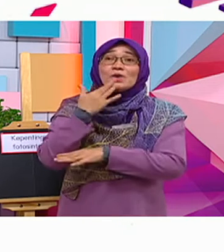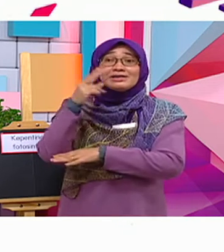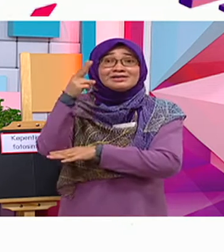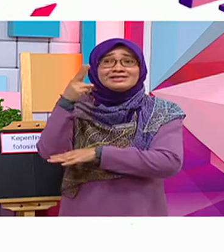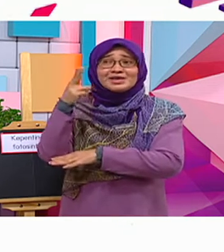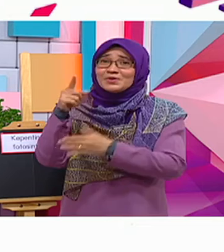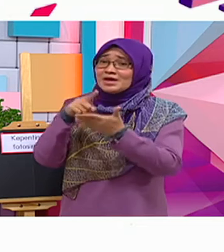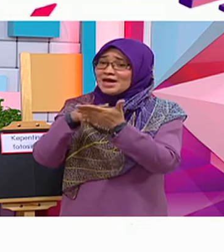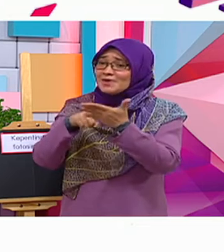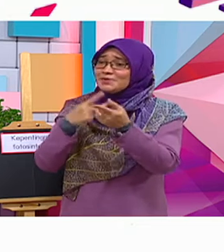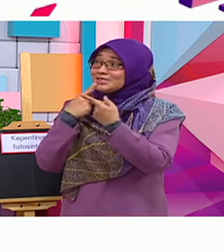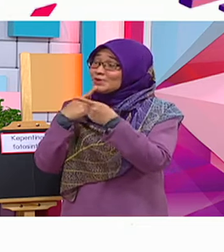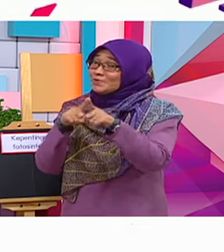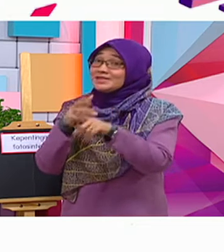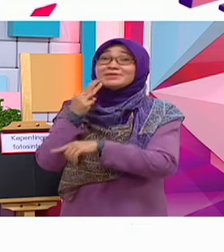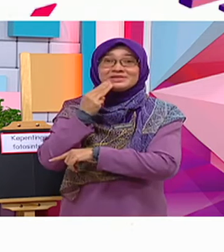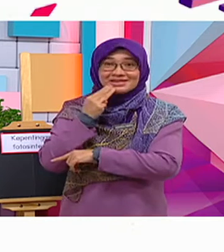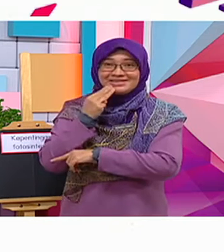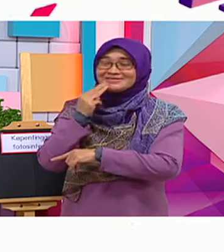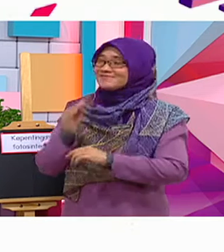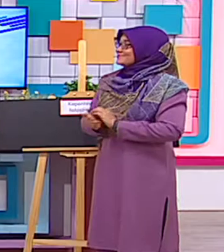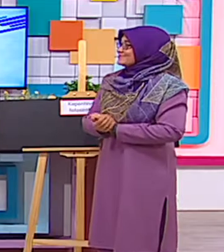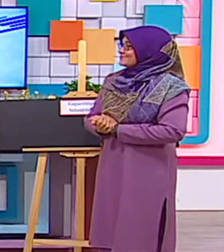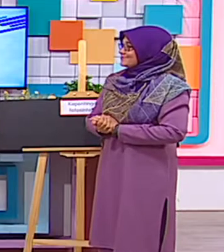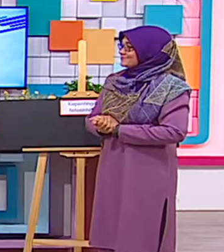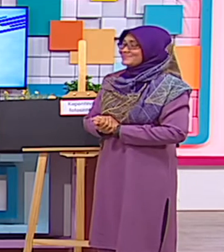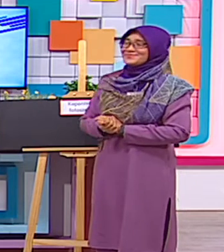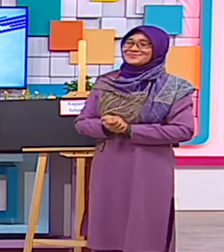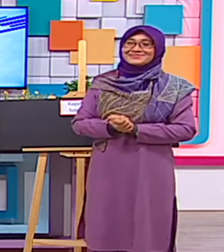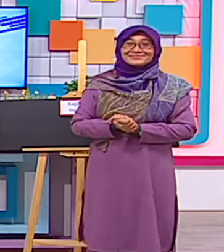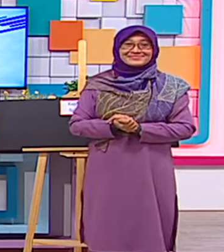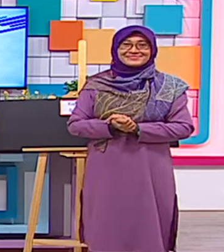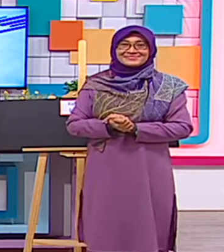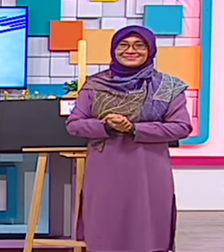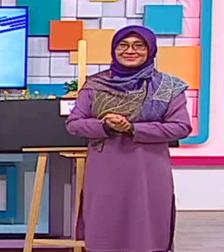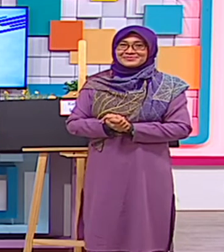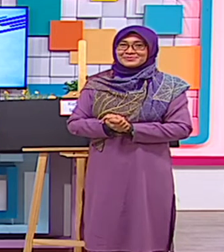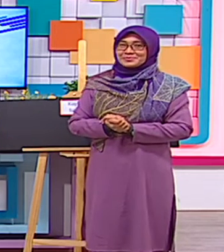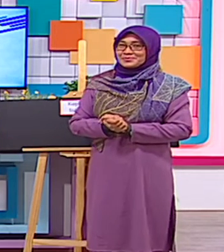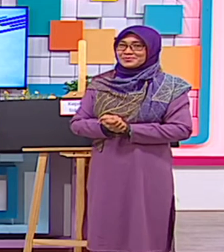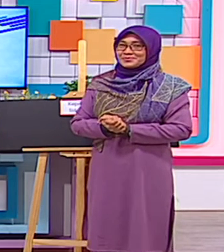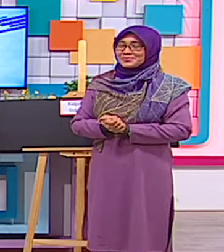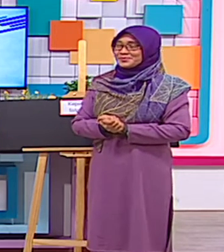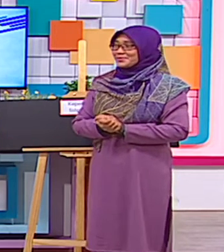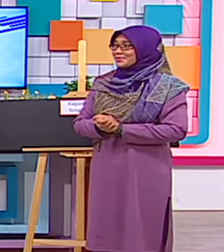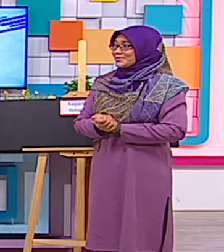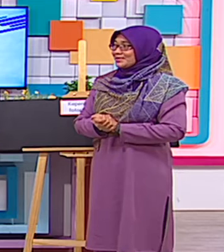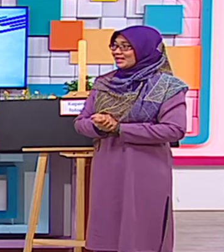warna hijau Apa jawabannya Mira warna hijau jawabannya pasti klorofil